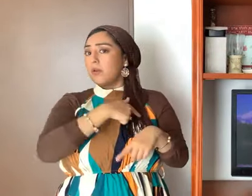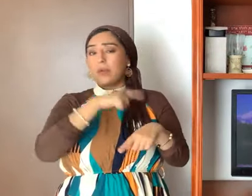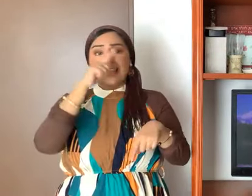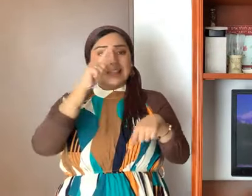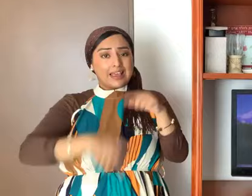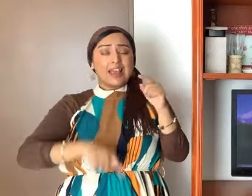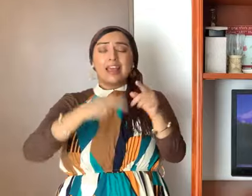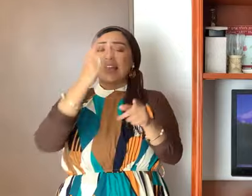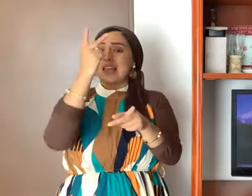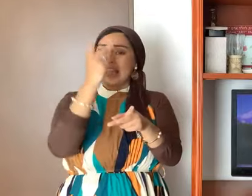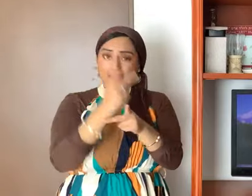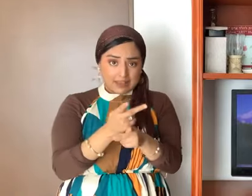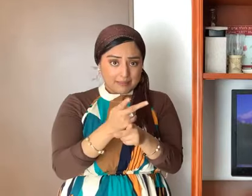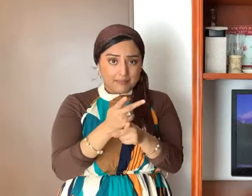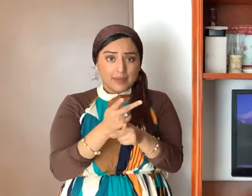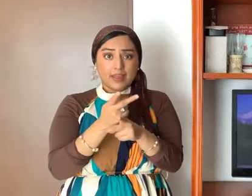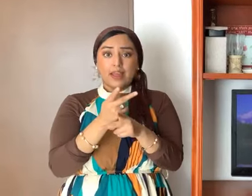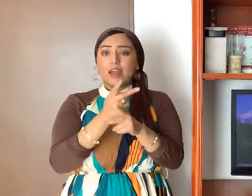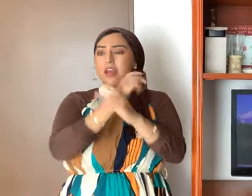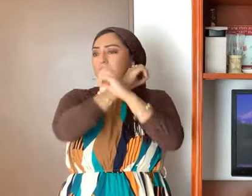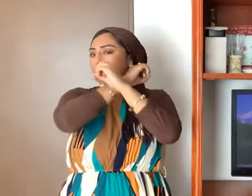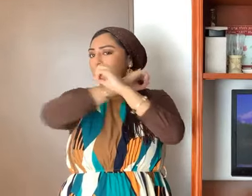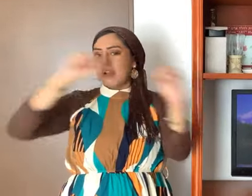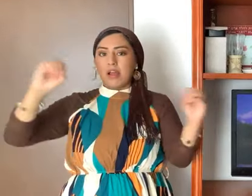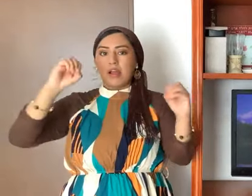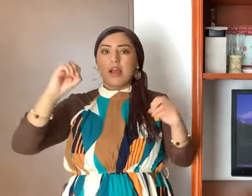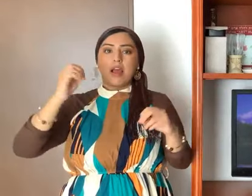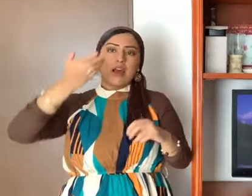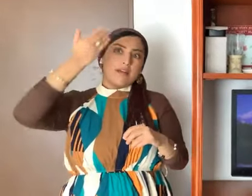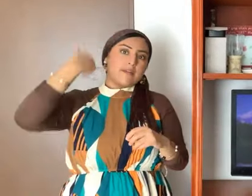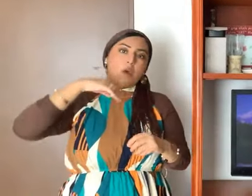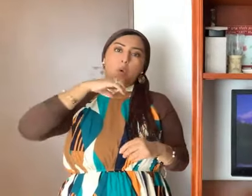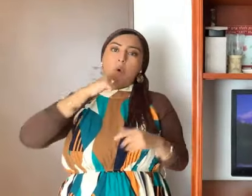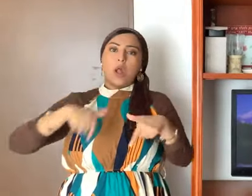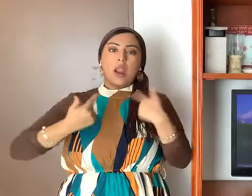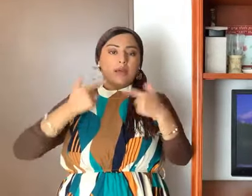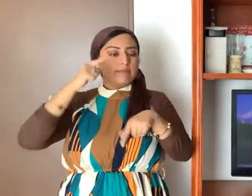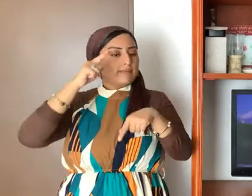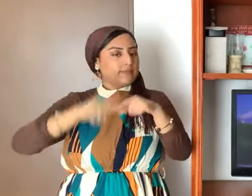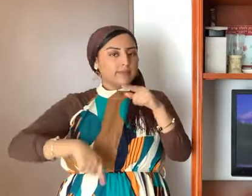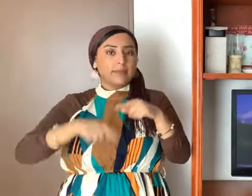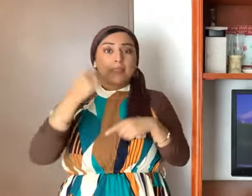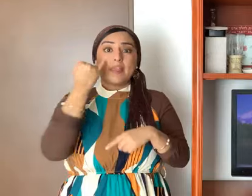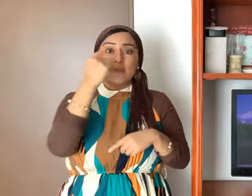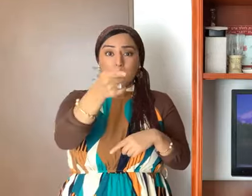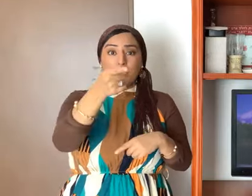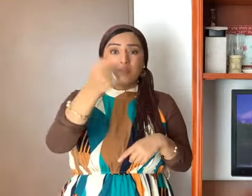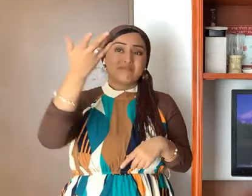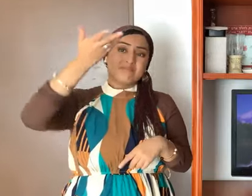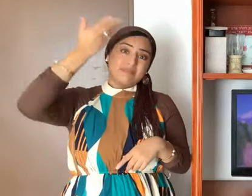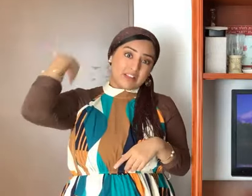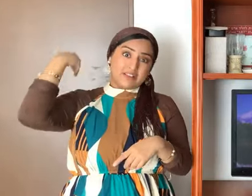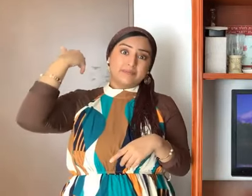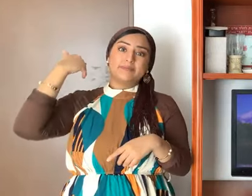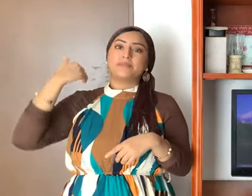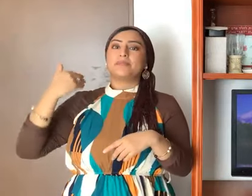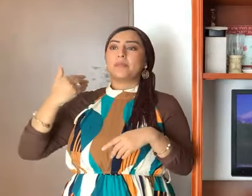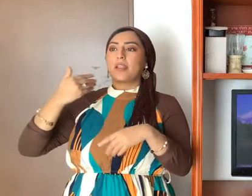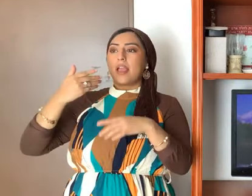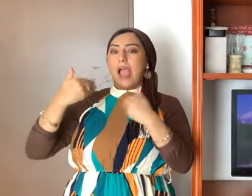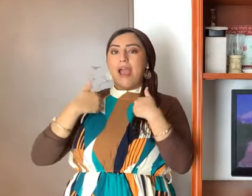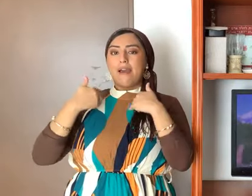podemos conservar nada de nuestra vida pasada. Si tú antes en tu vida anterior te llevabas con